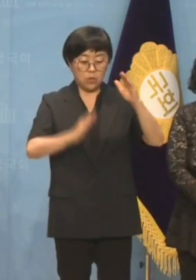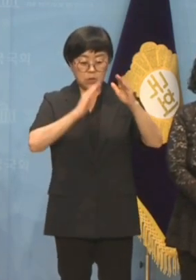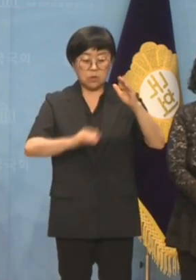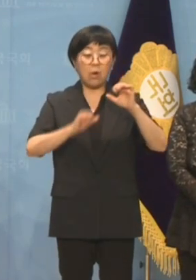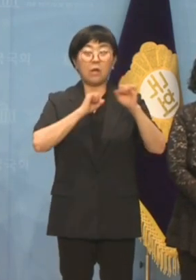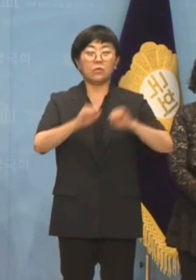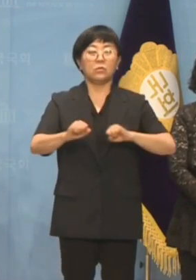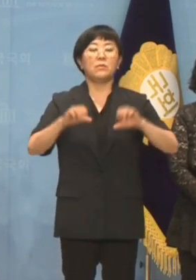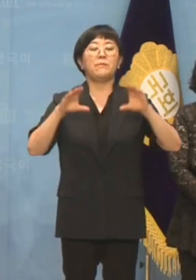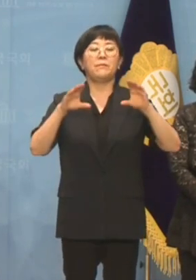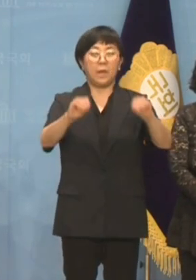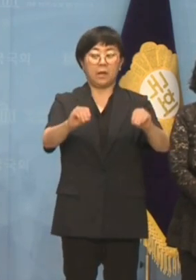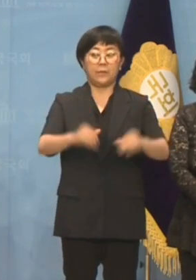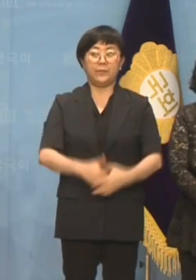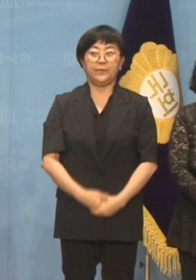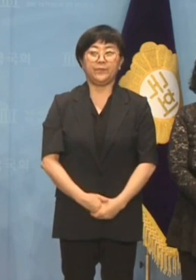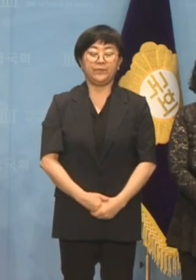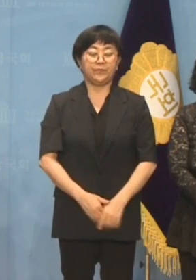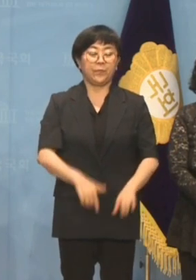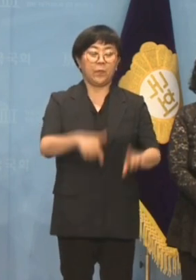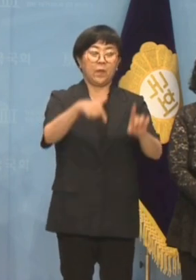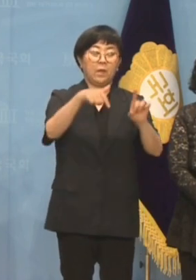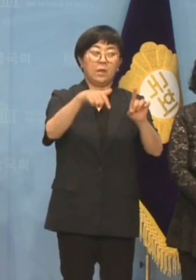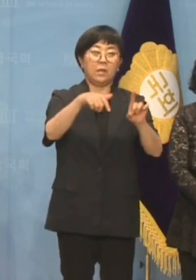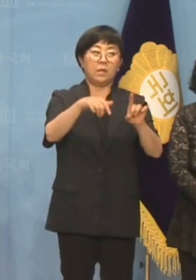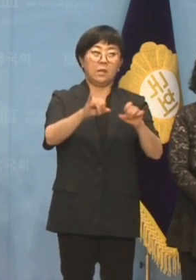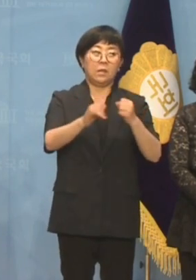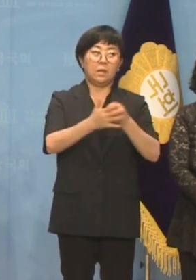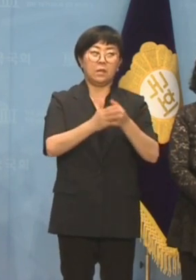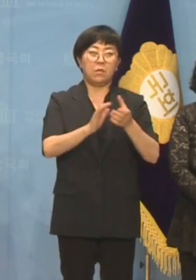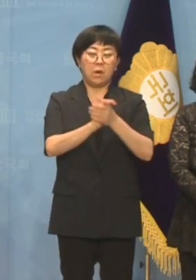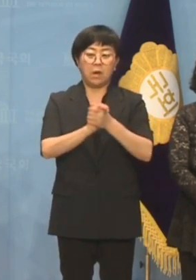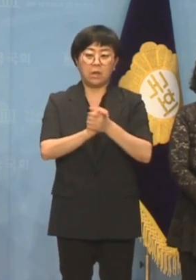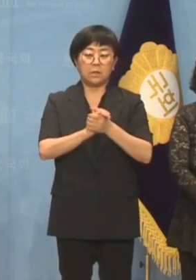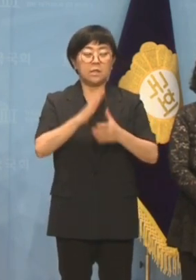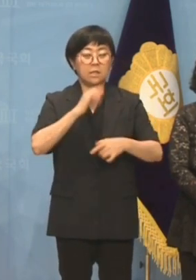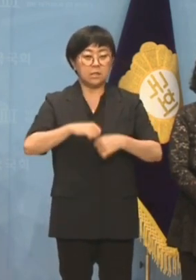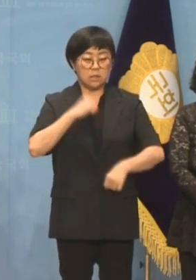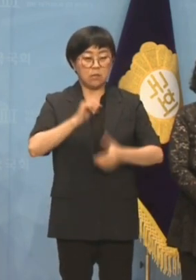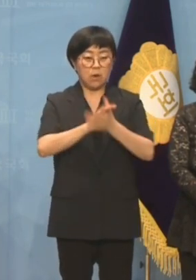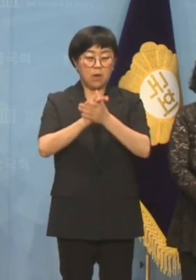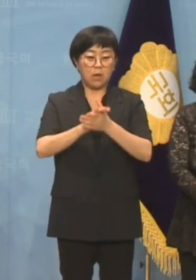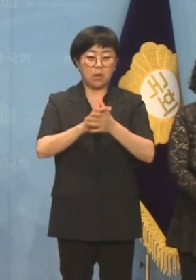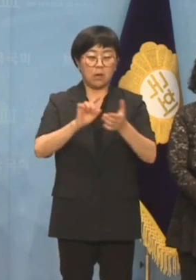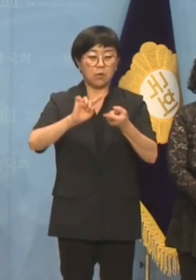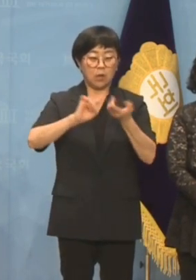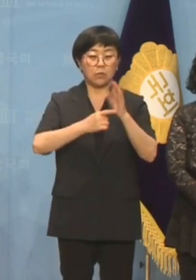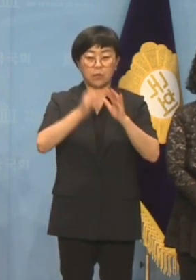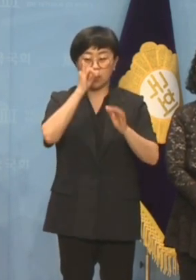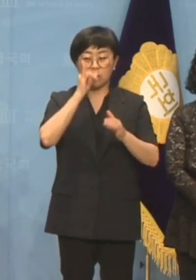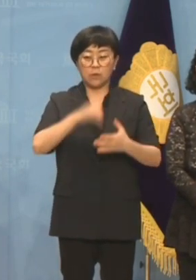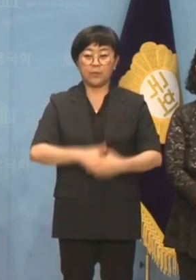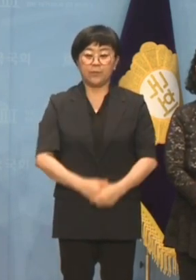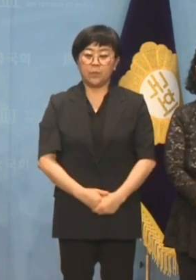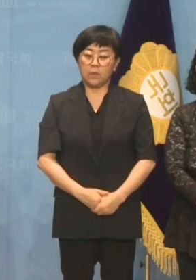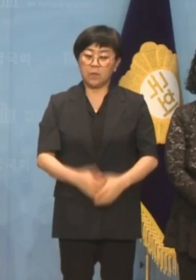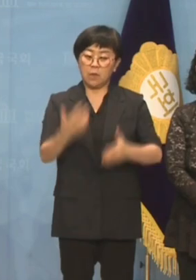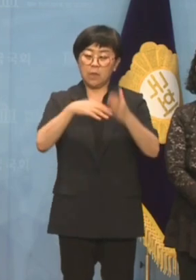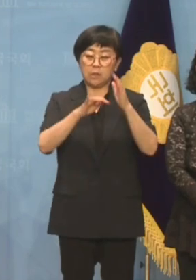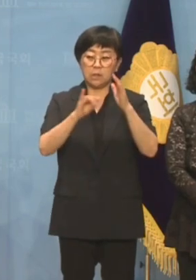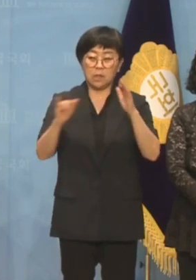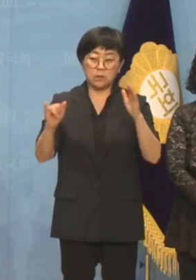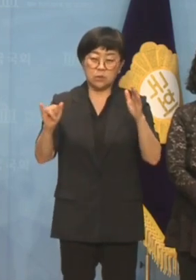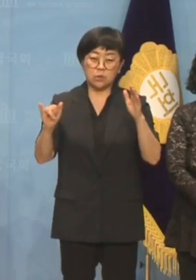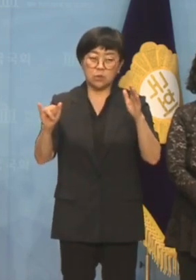종료시킨 바 있다. 제1기 진실화해위원회를 통해 희생자의 명예를 회복받지 못한